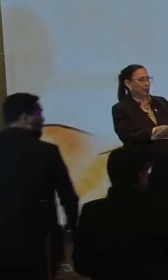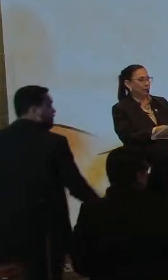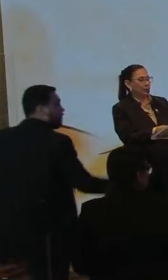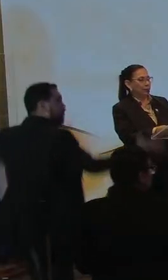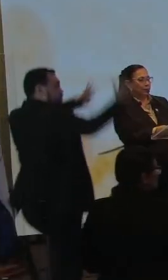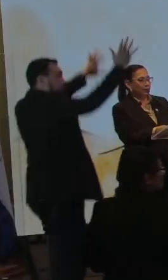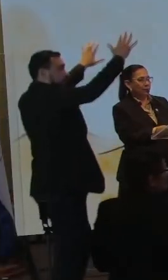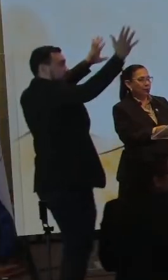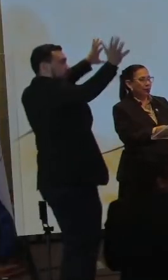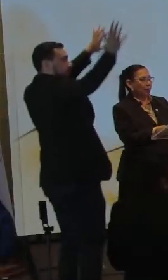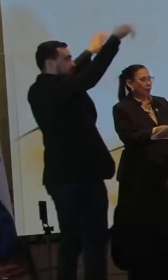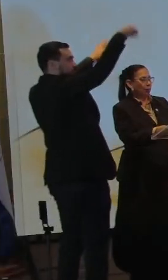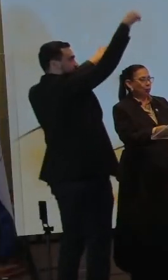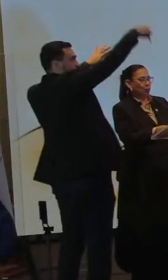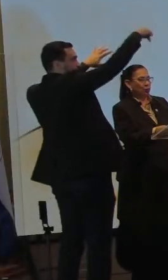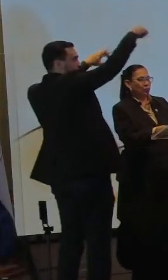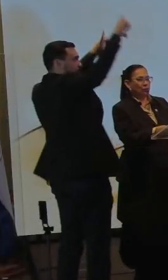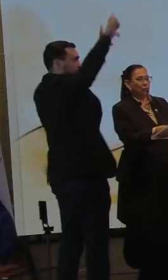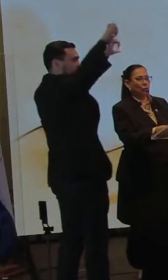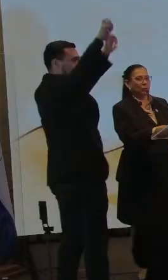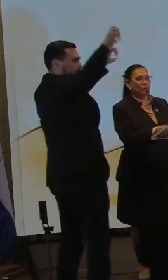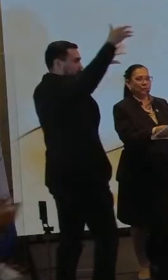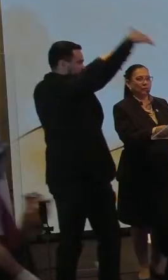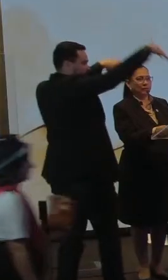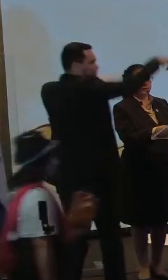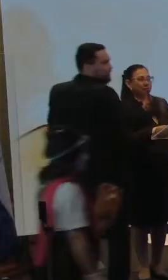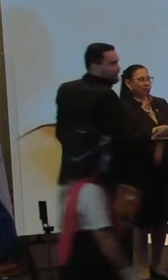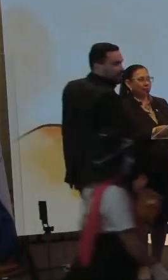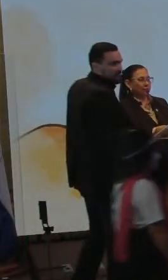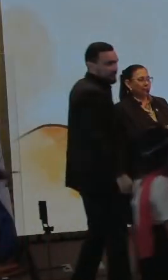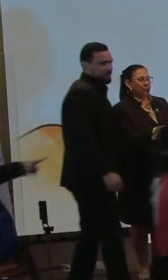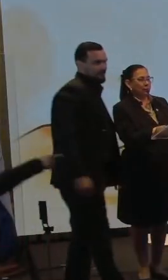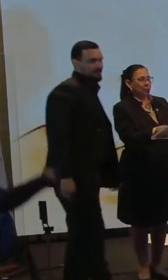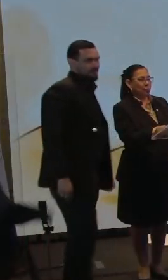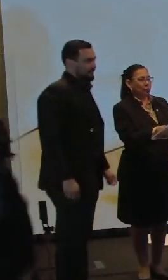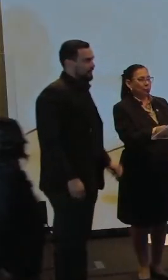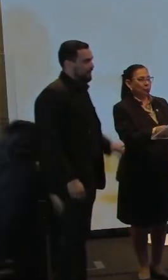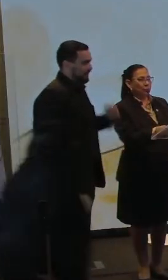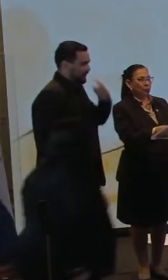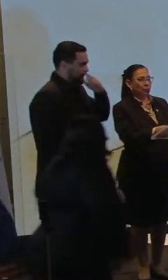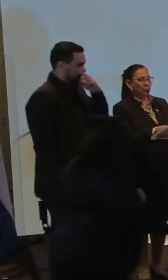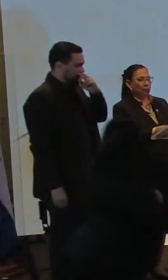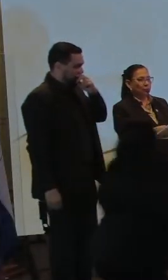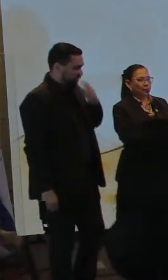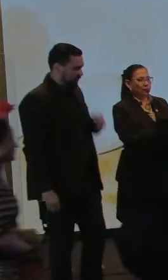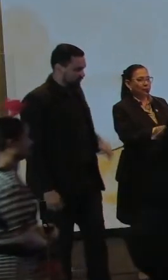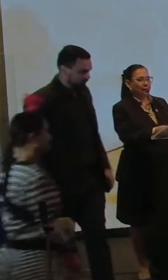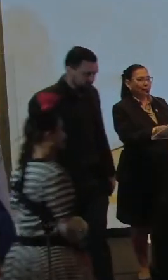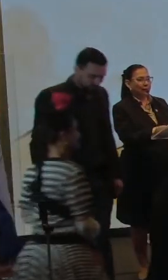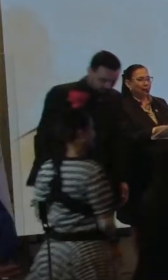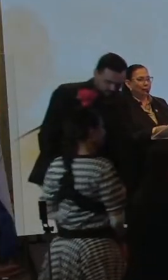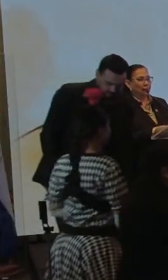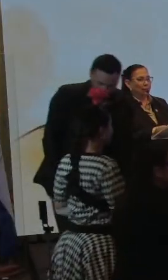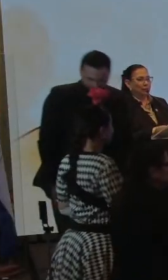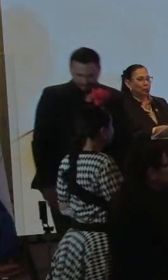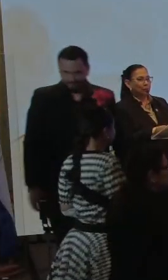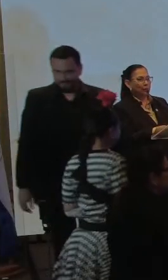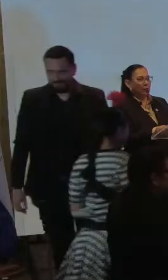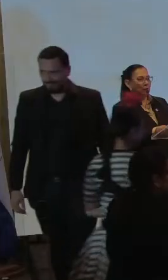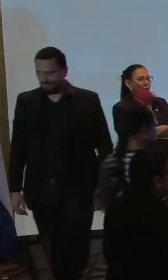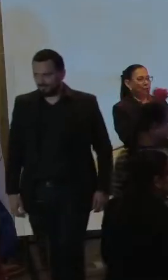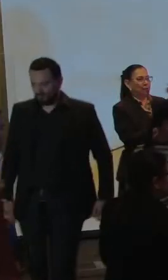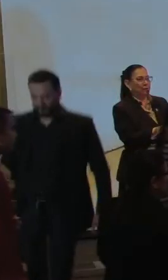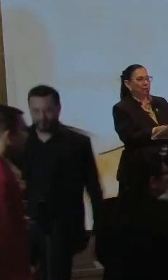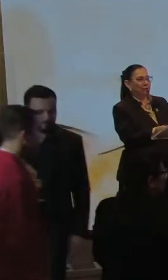al escenario con los niños, los presentes. Por favor, si nos acompañan aquí adelante